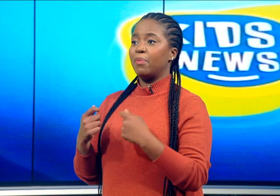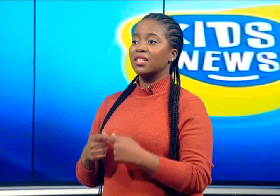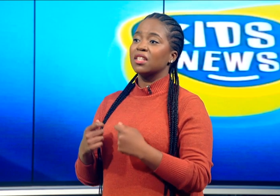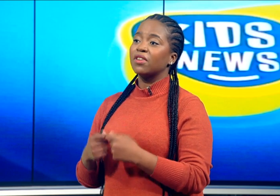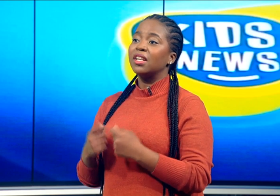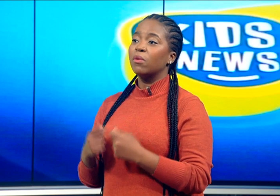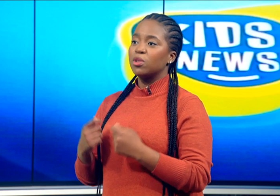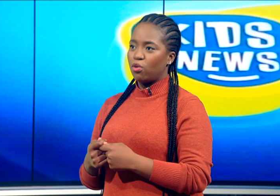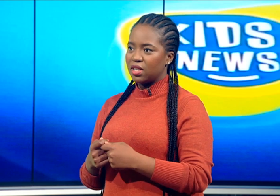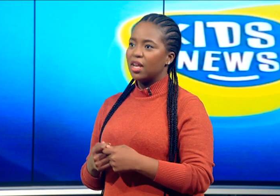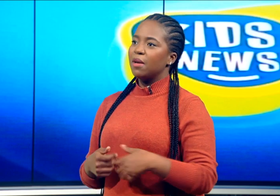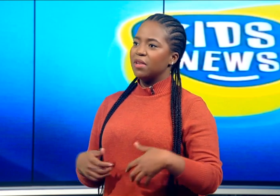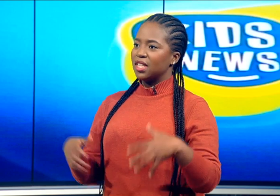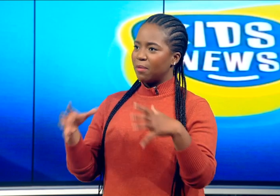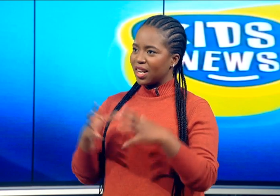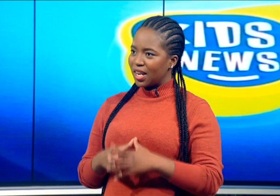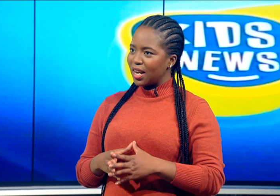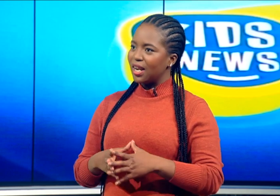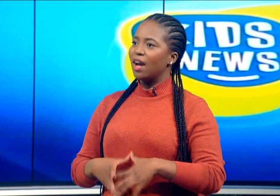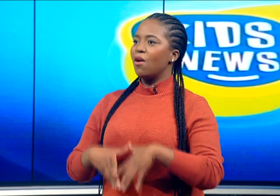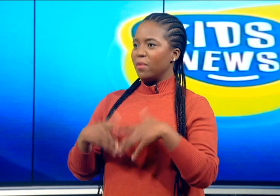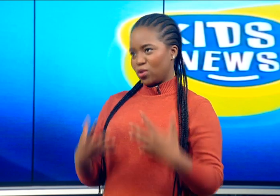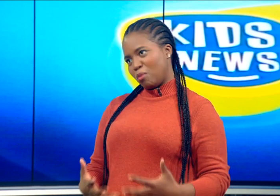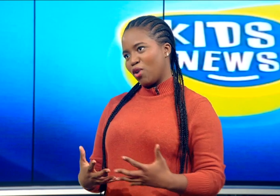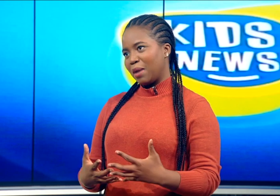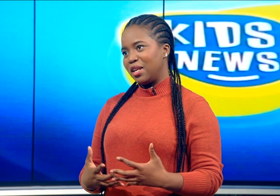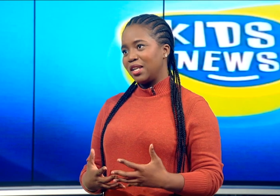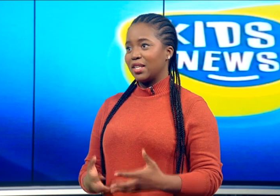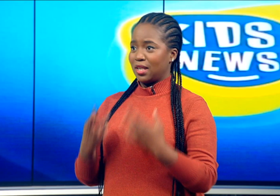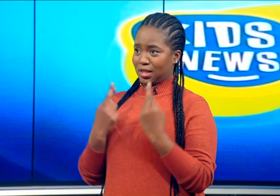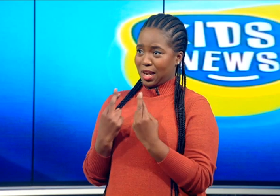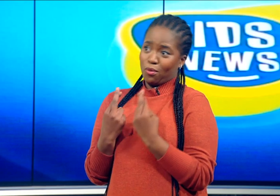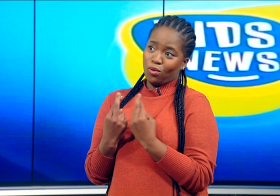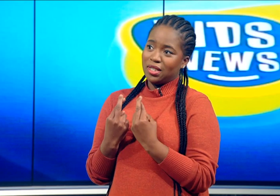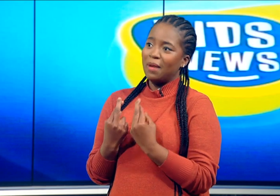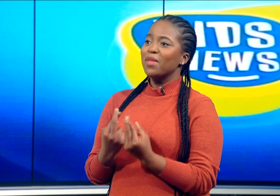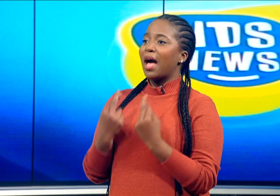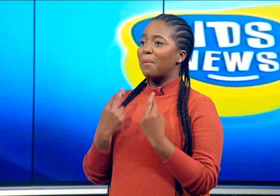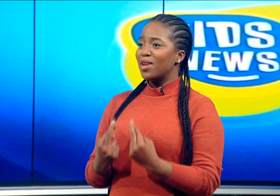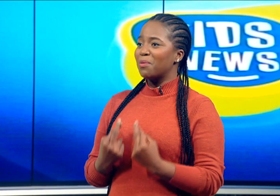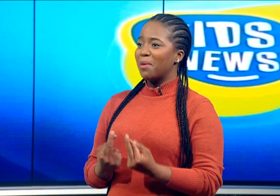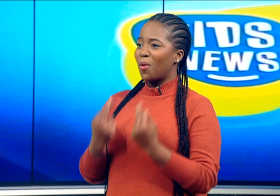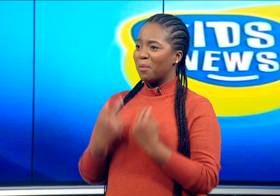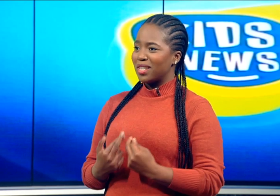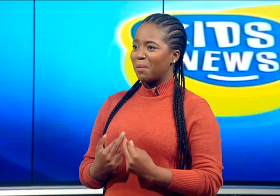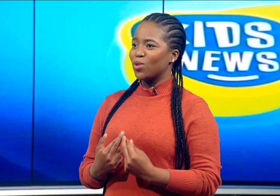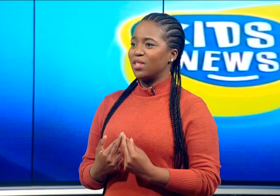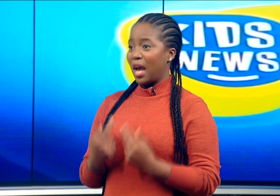e-Pan South African Language Board. Mese-ke bayahlangana mese kumongameli-ke siyathemba ukuthi abantu uma bekhomenta bazothi